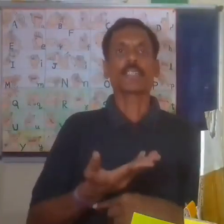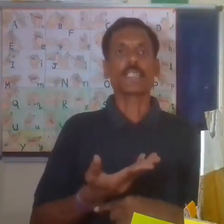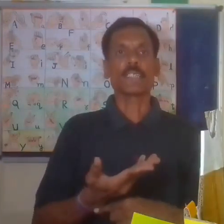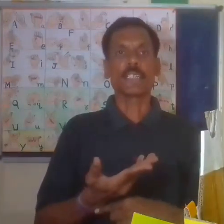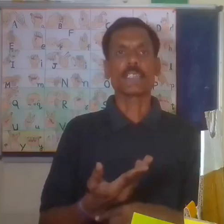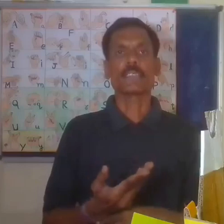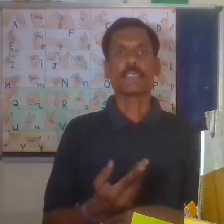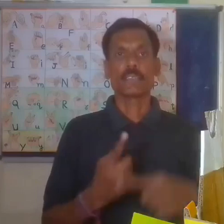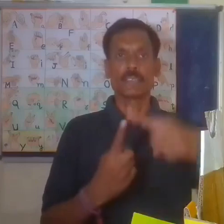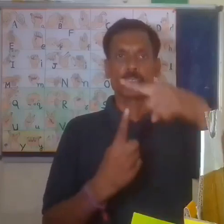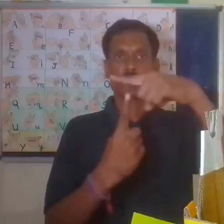teaching